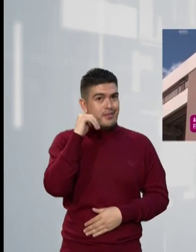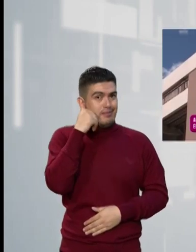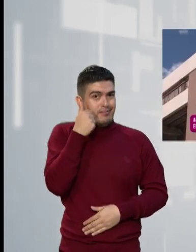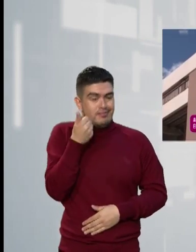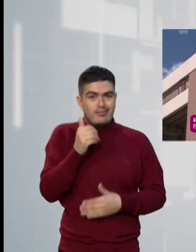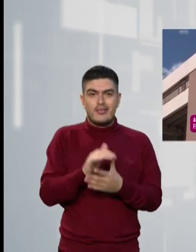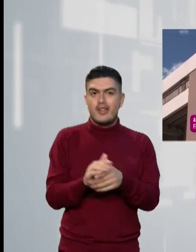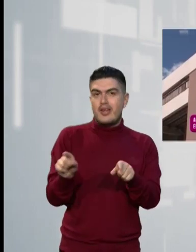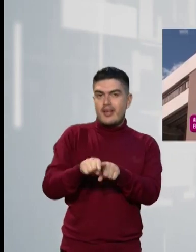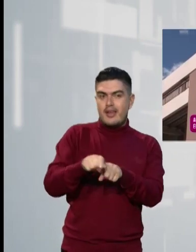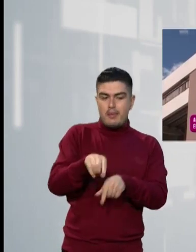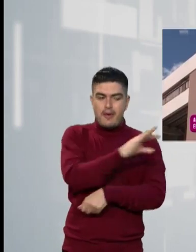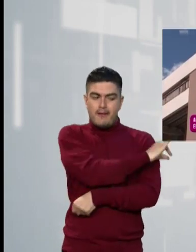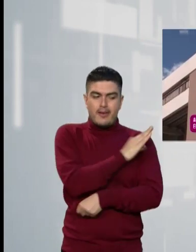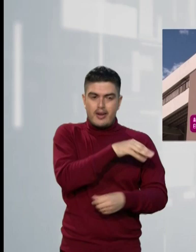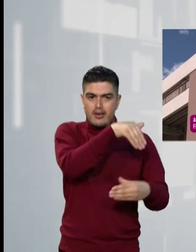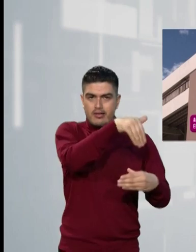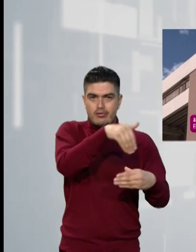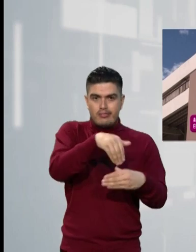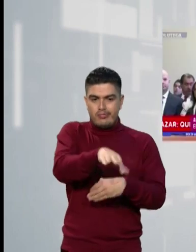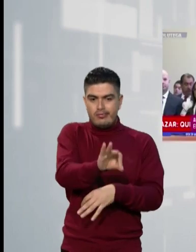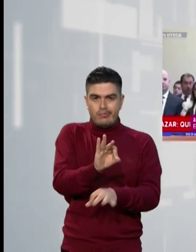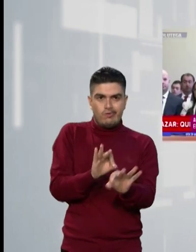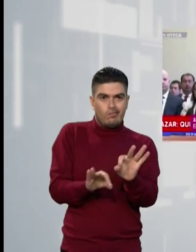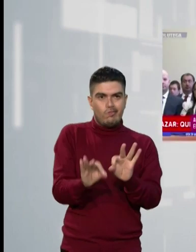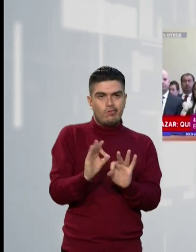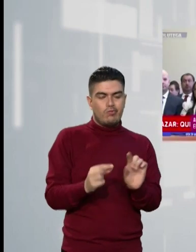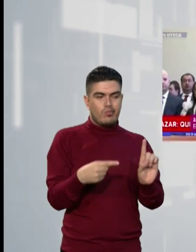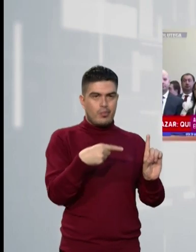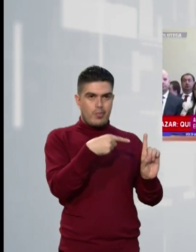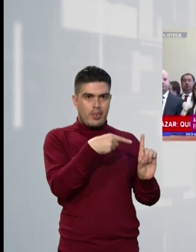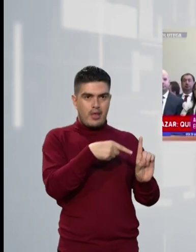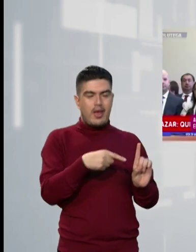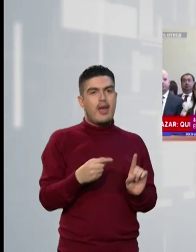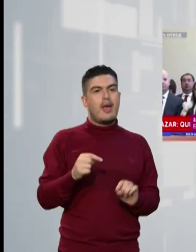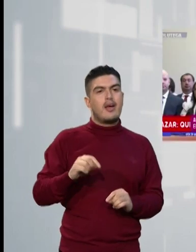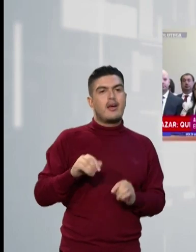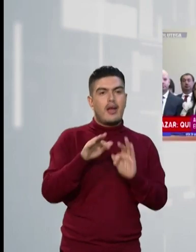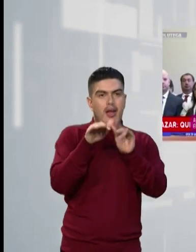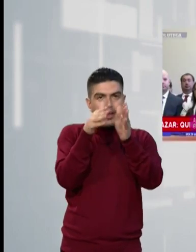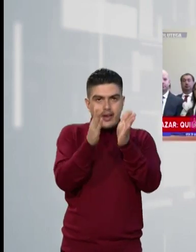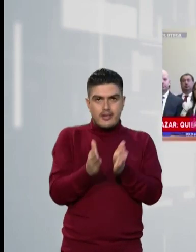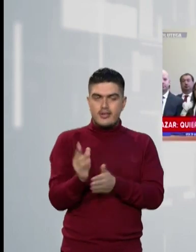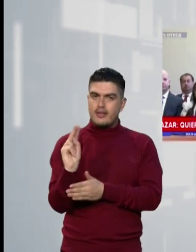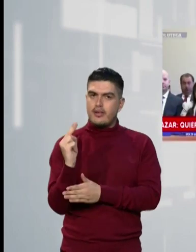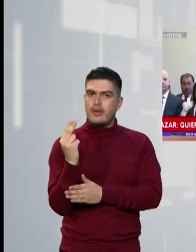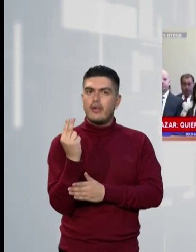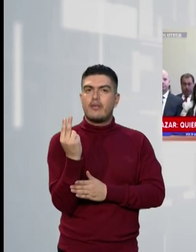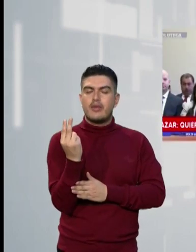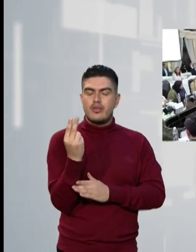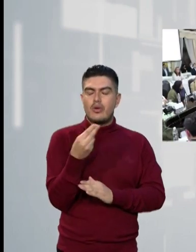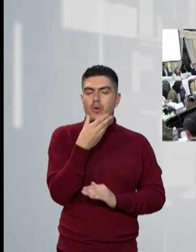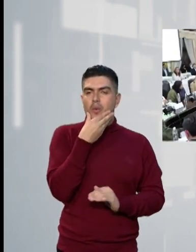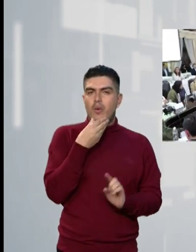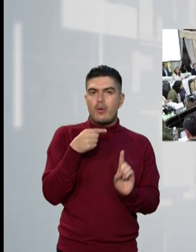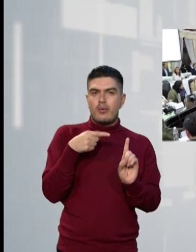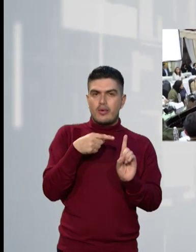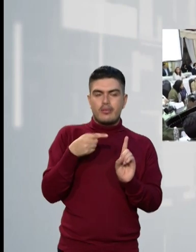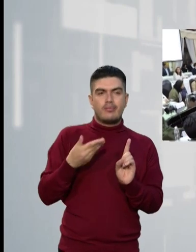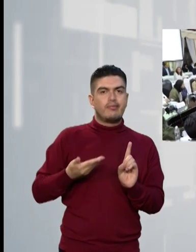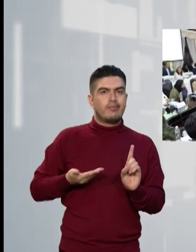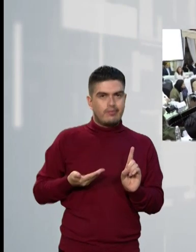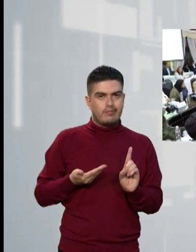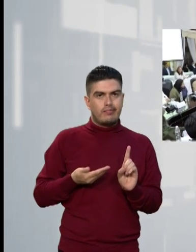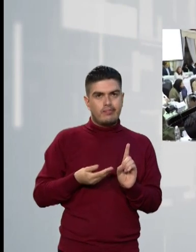torales como la elección del fiscal Eric jacobin subsecretario de asuntos del hemisferio oeste del departamento de Estados Unidos dio a